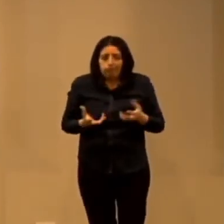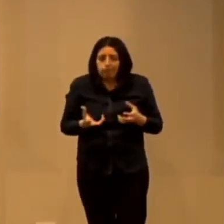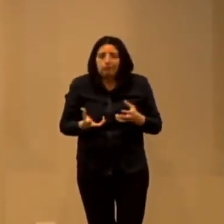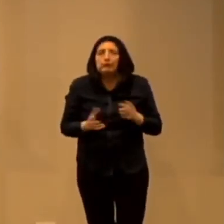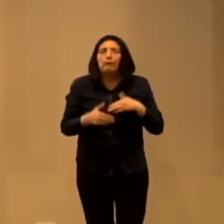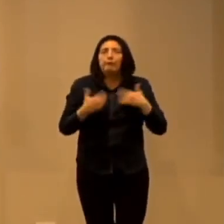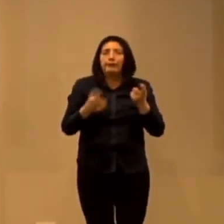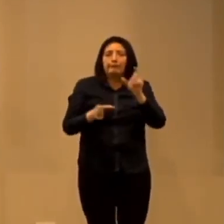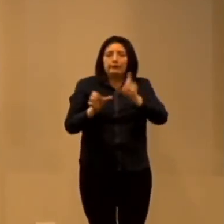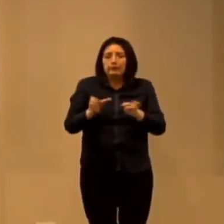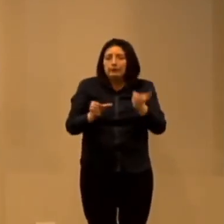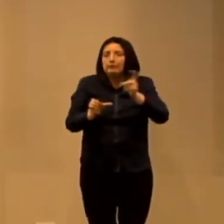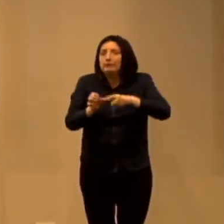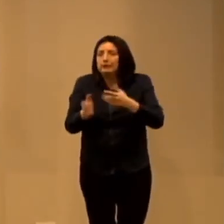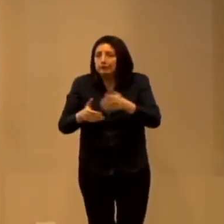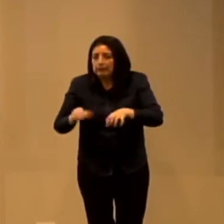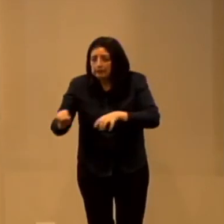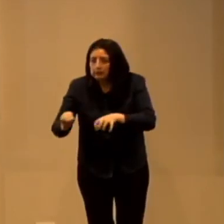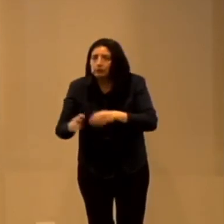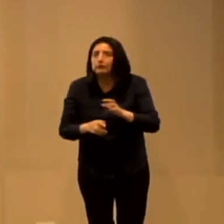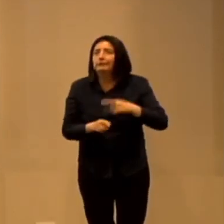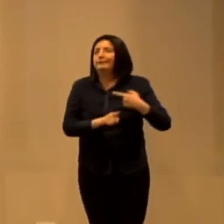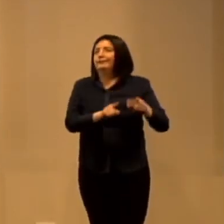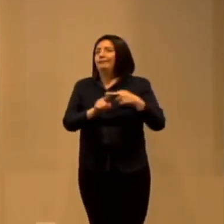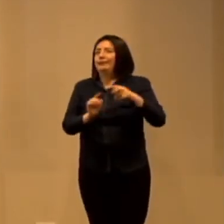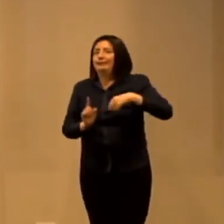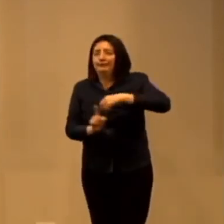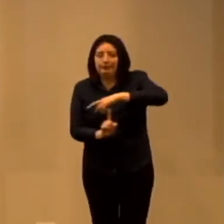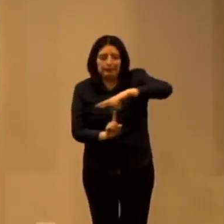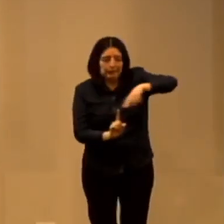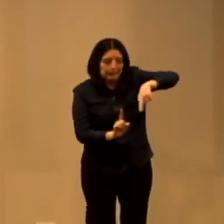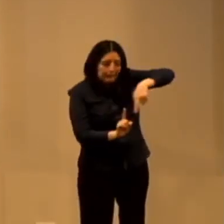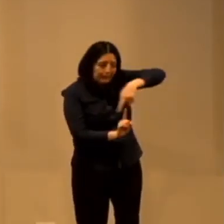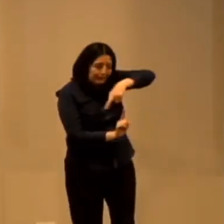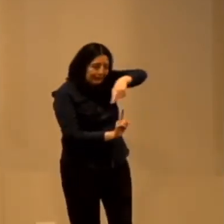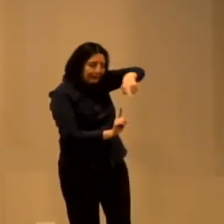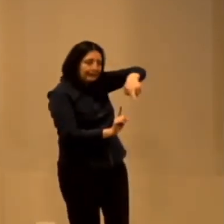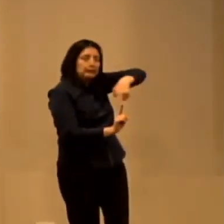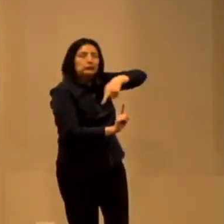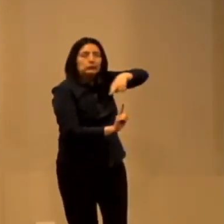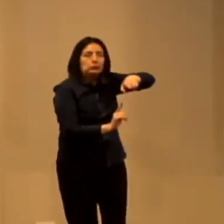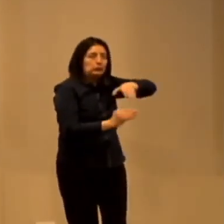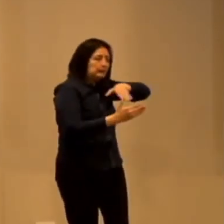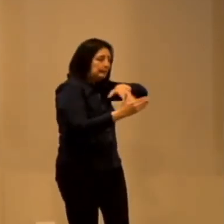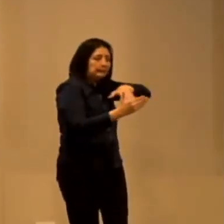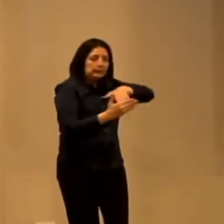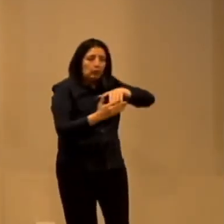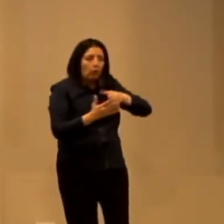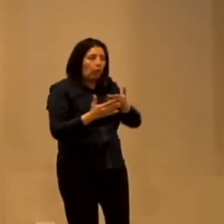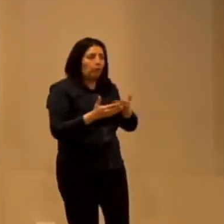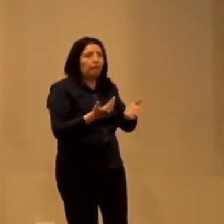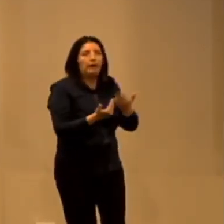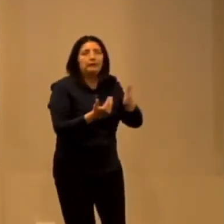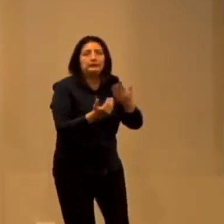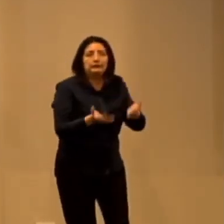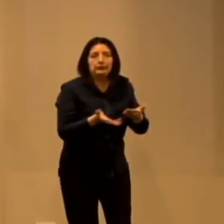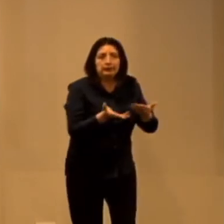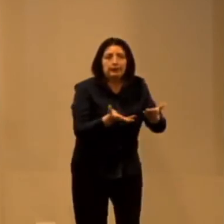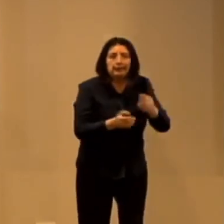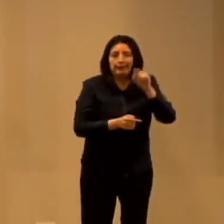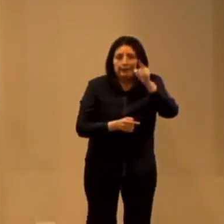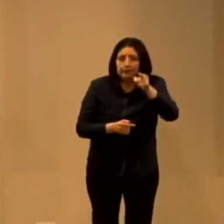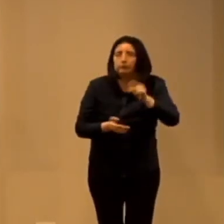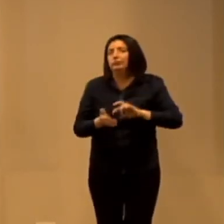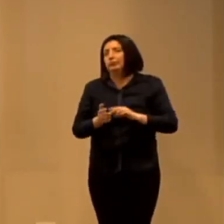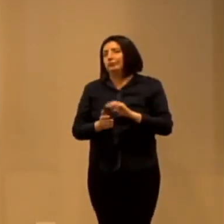la participación y además los otros factores del entorno que son facilitadores o restrictores. Ese es el concepto de la